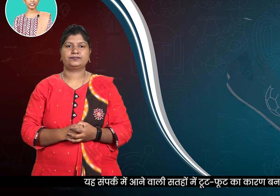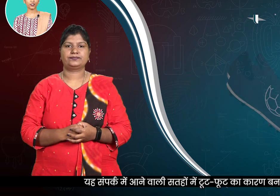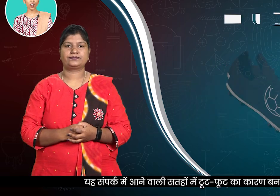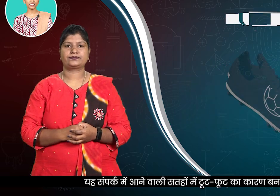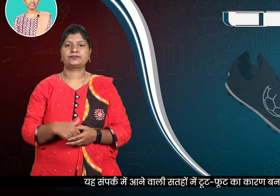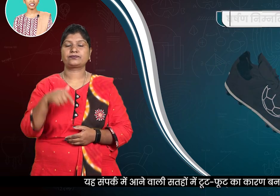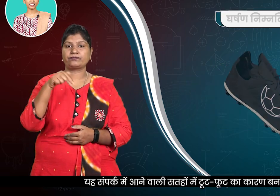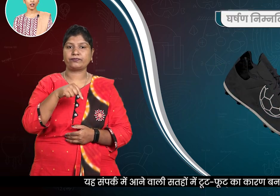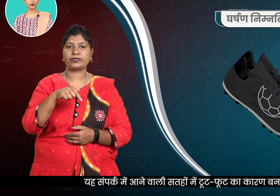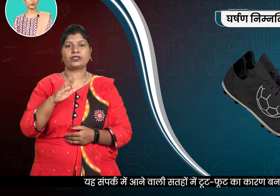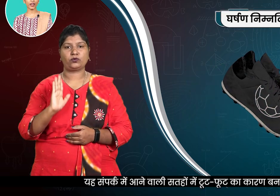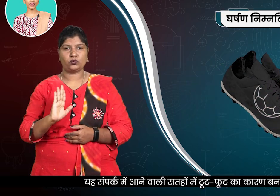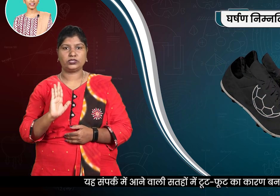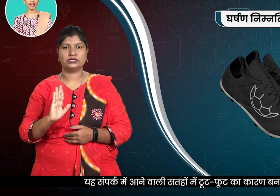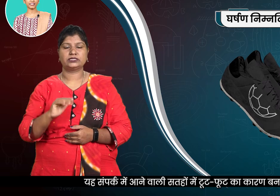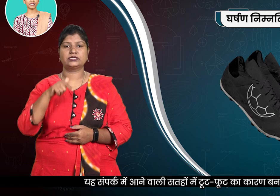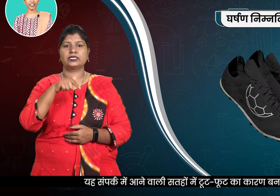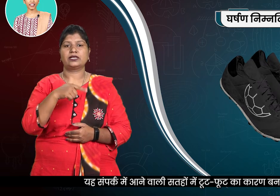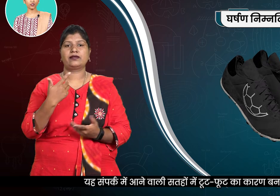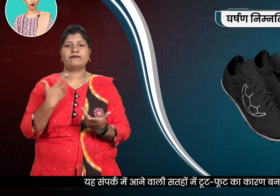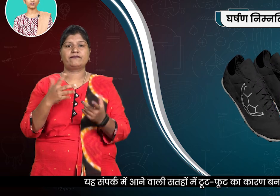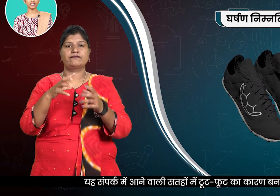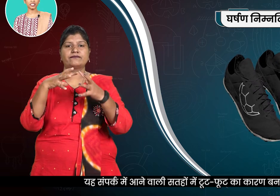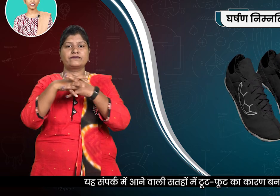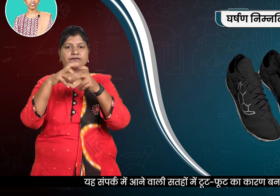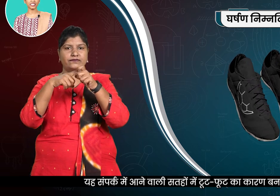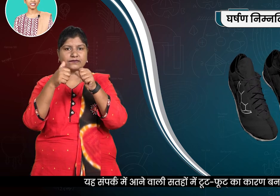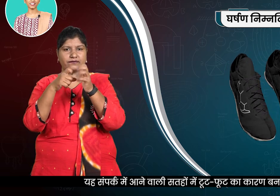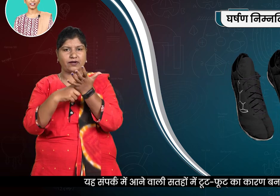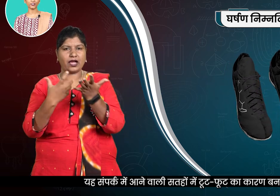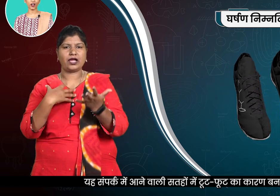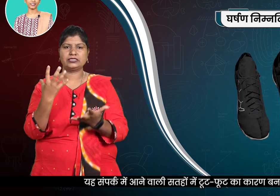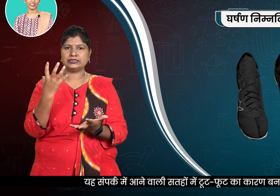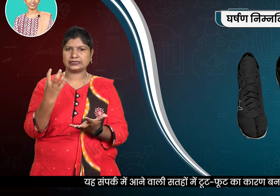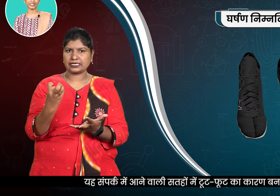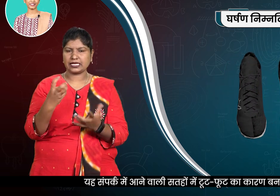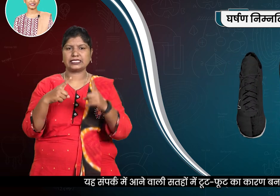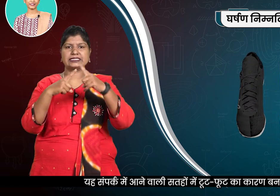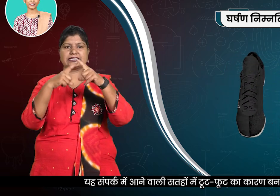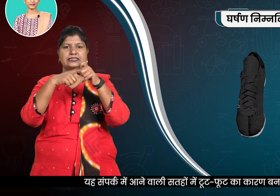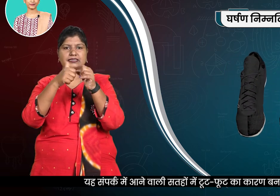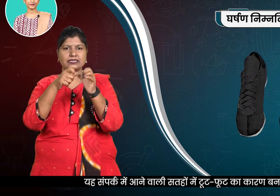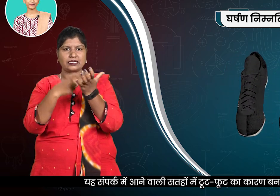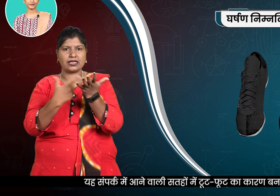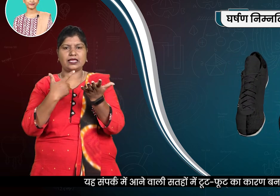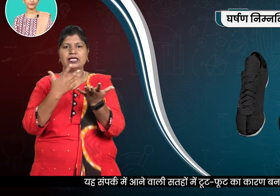ये संपर्ख में आने वाली सतहों में तूट-फूट का कारण बनता है